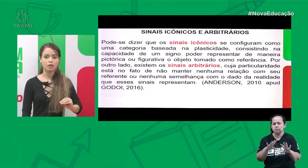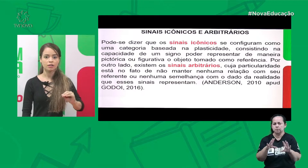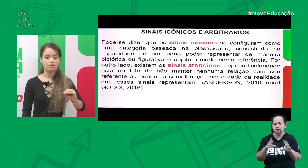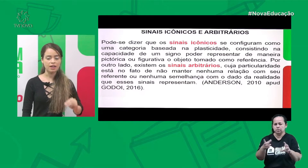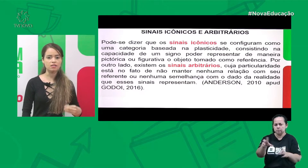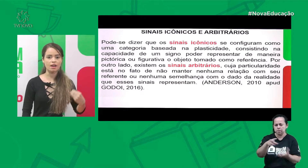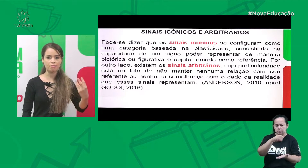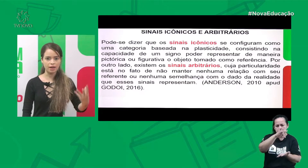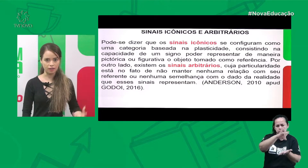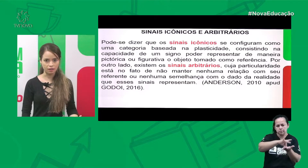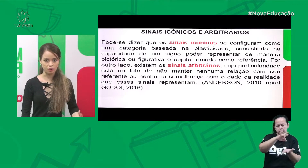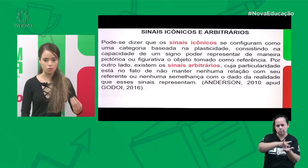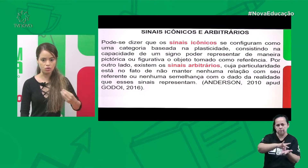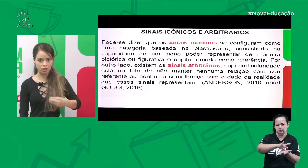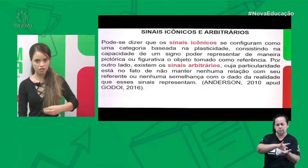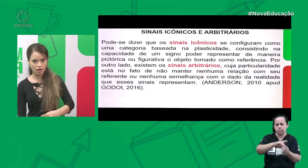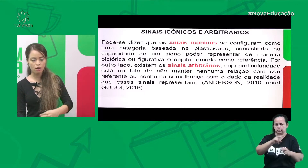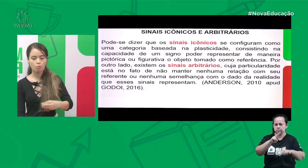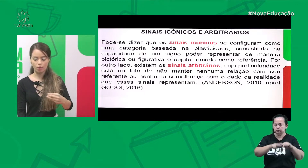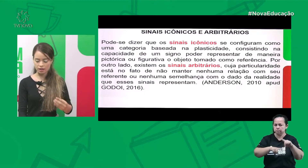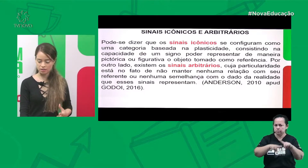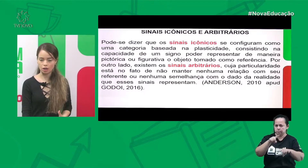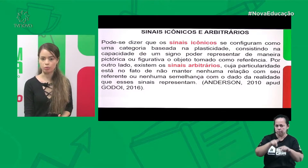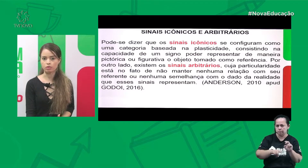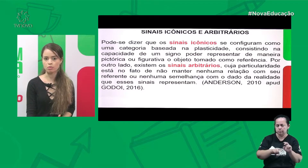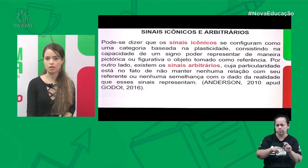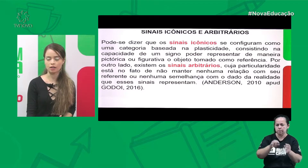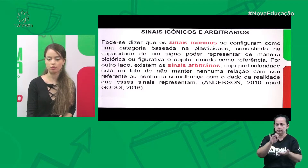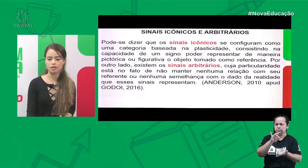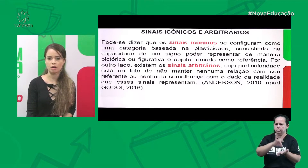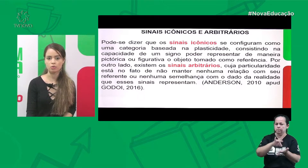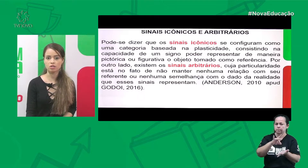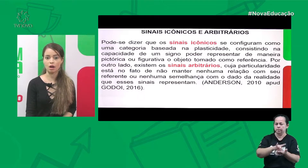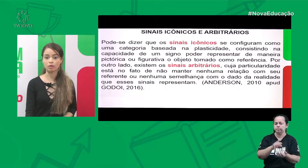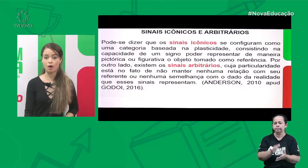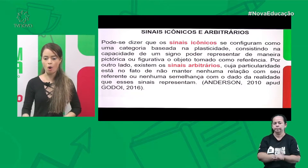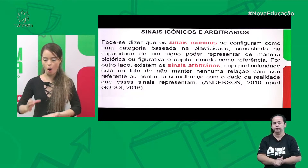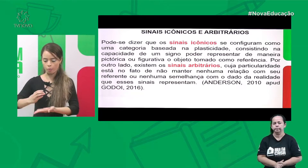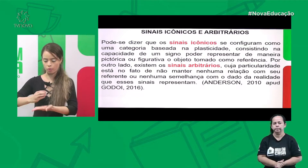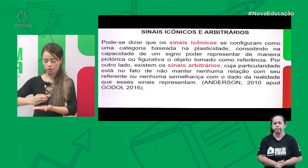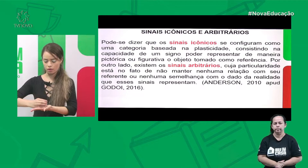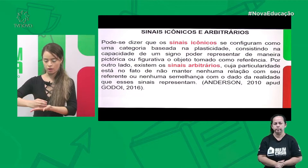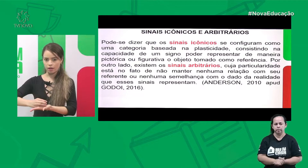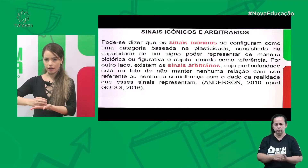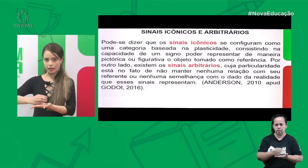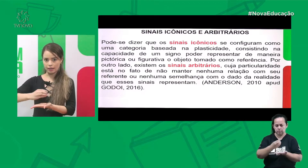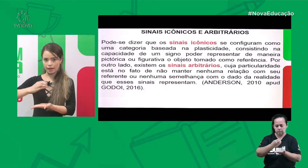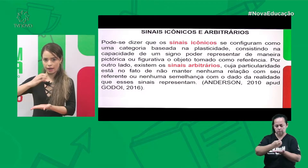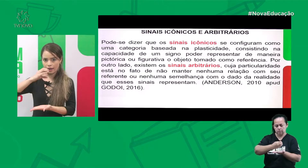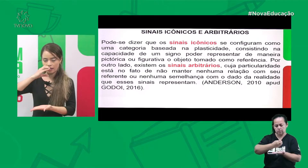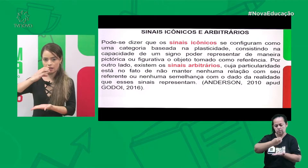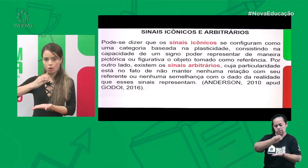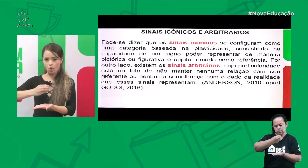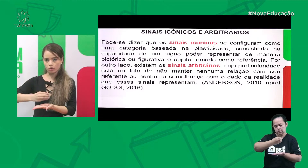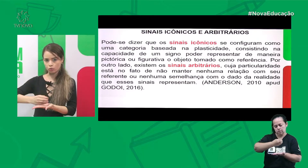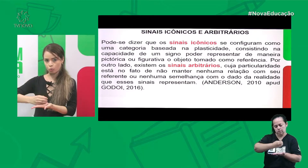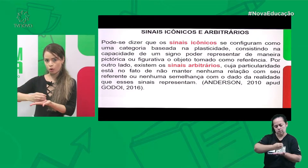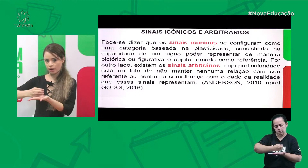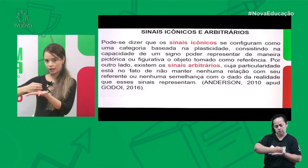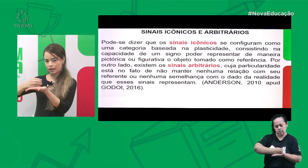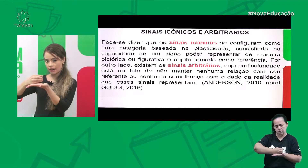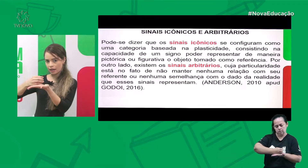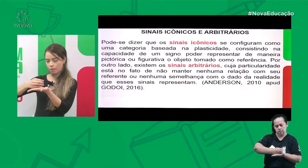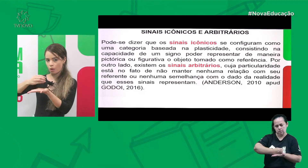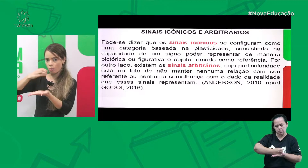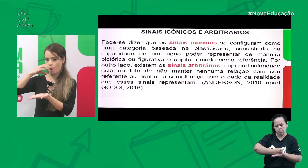necessitam desse referente, ou seja, por exemplo, vamos dar aqui um exemplo, o sinal de copo, ele é icônico porque